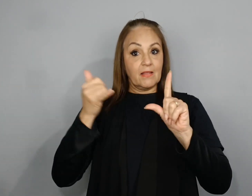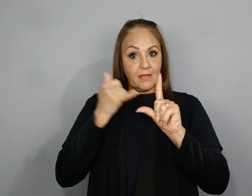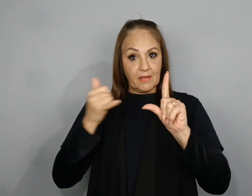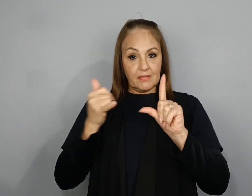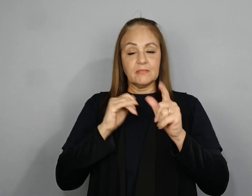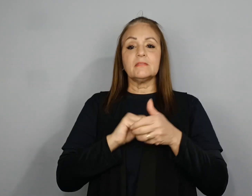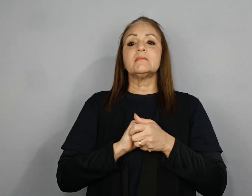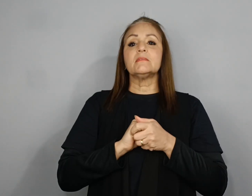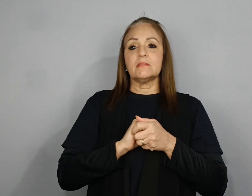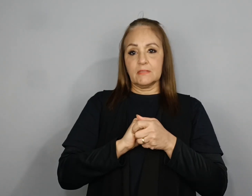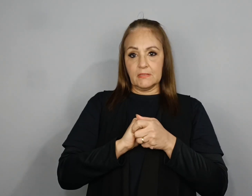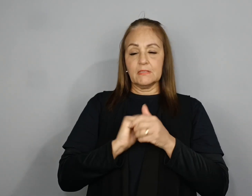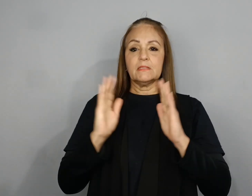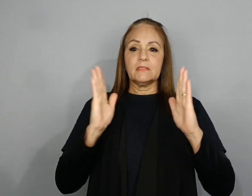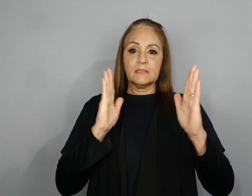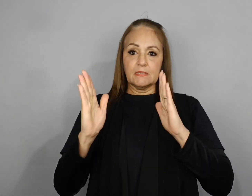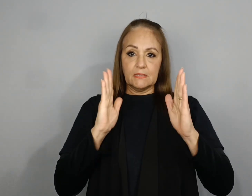série temporal.